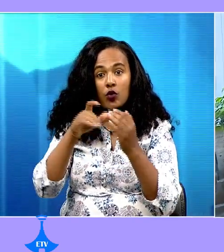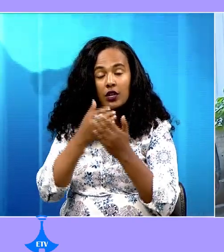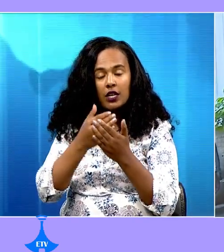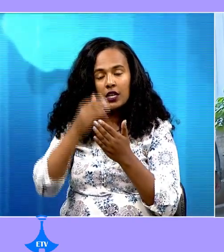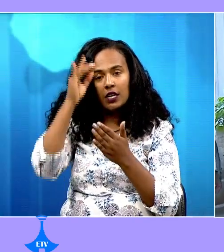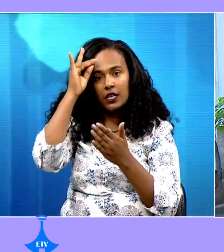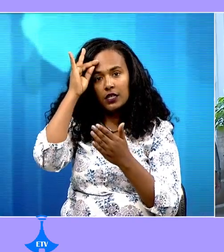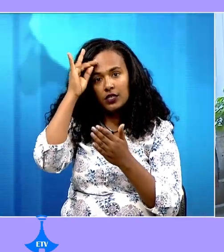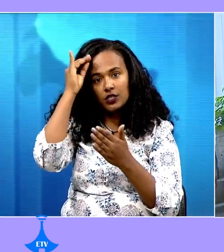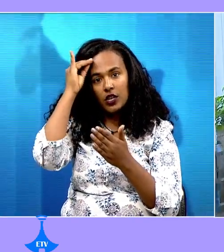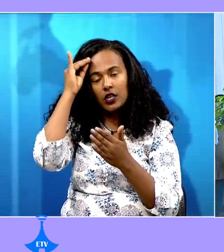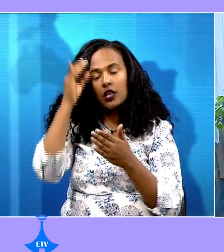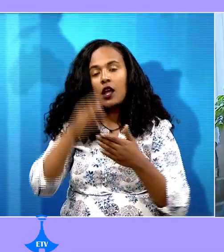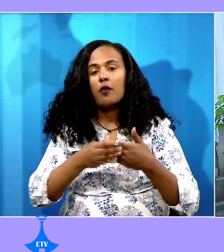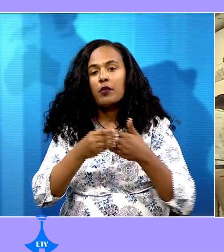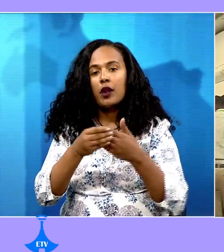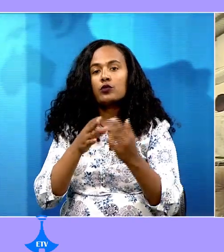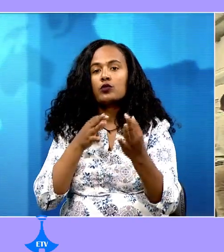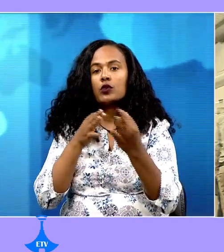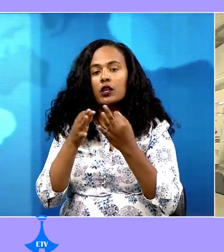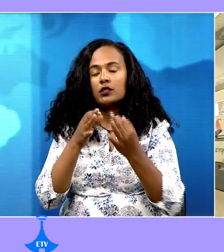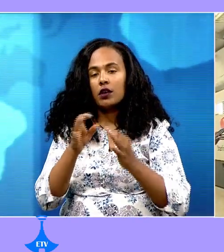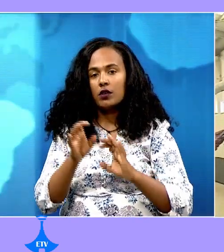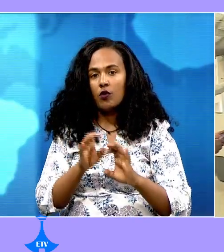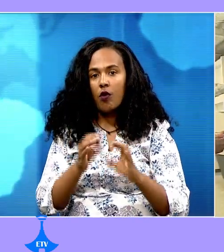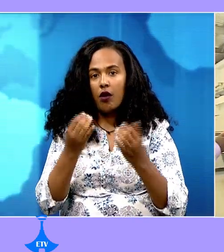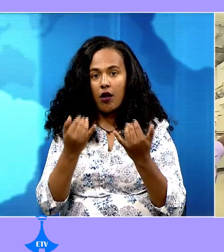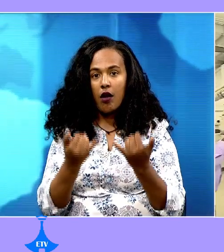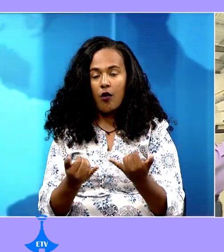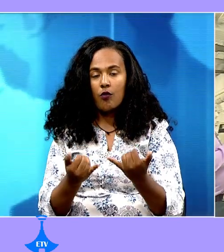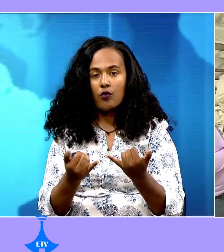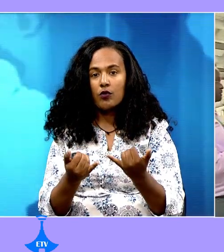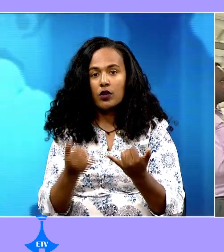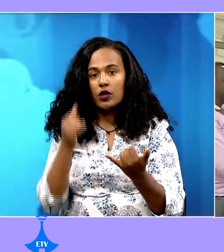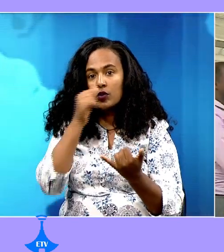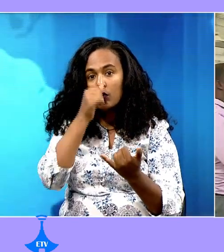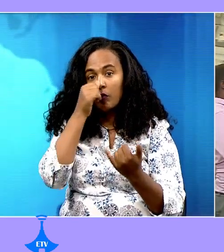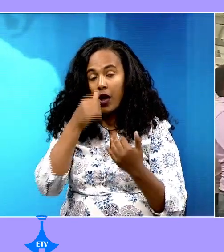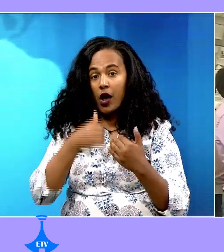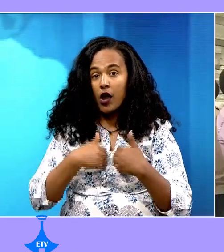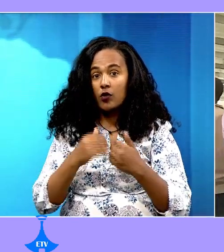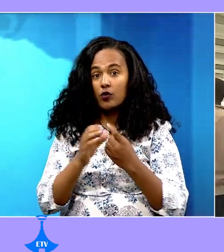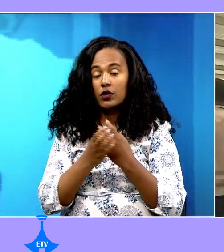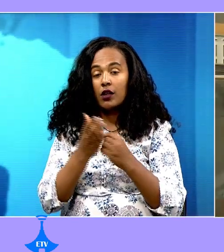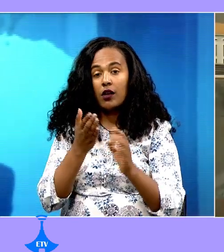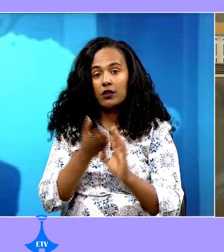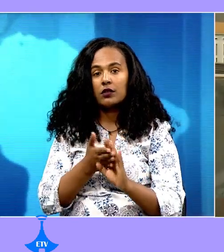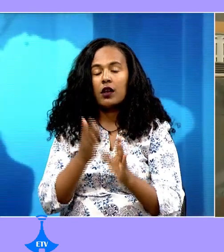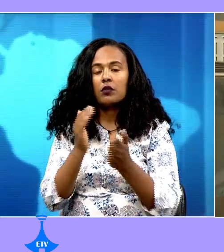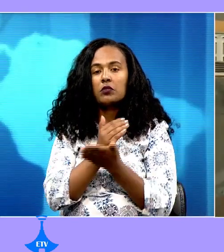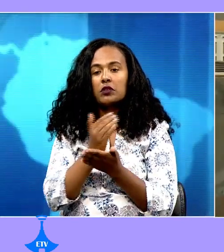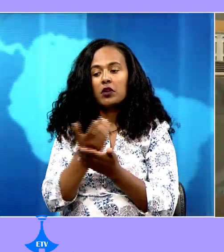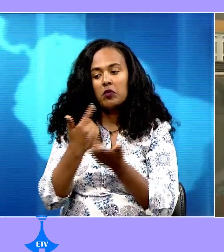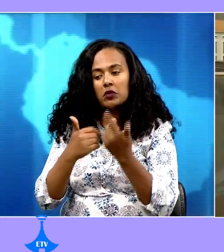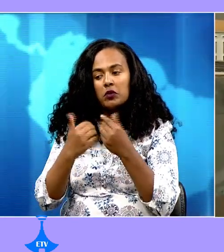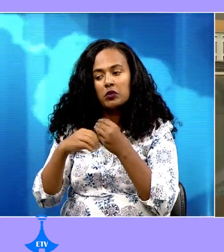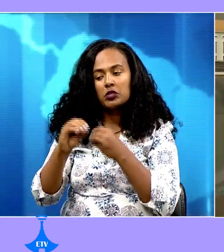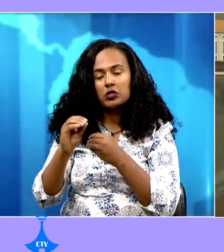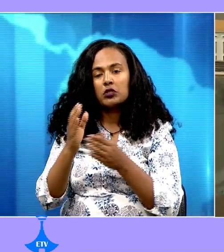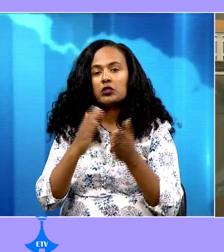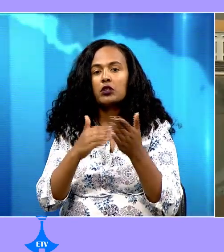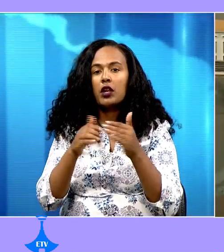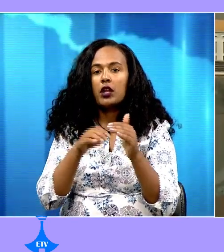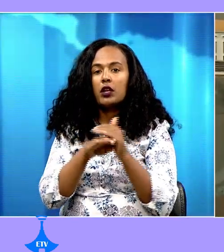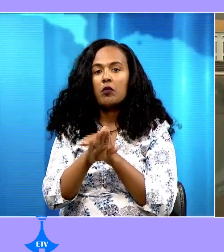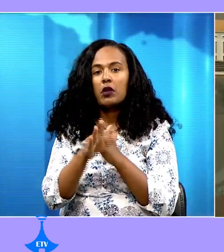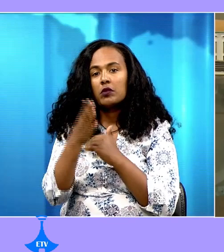ፋብሪካው ለአመራሮቹ ገለጻ አድርገዋል። አሁን ሀገራዊ ጉዳይም ካለው አንጻር ምርትም አውጥተን መሸጥ ተቸግረናል። ግባትም